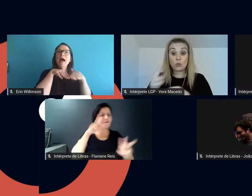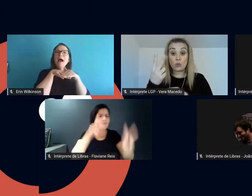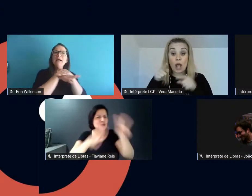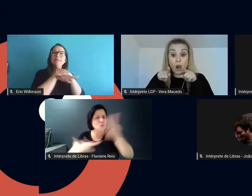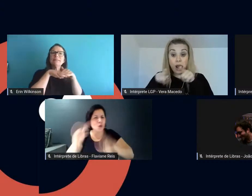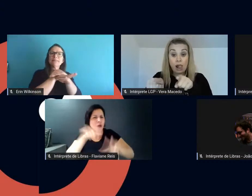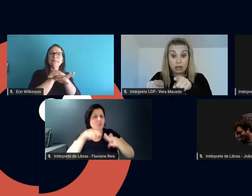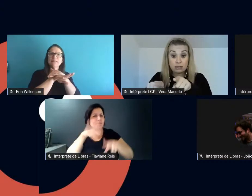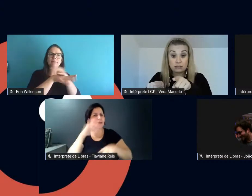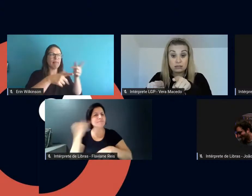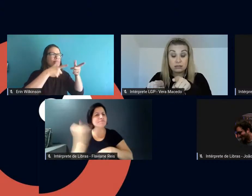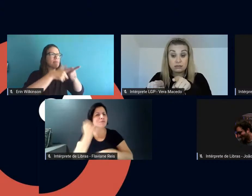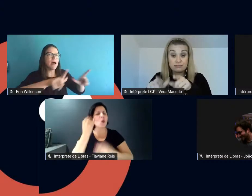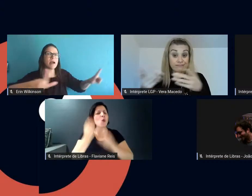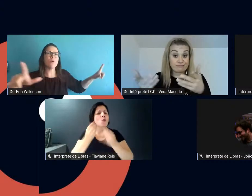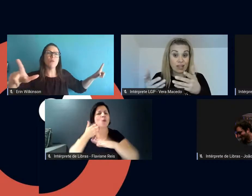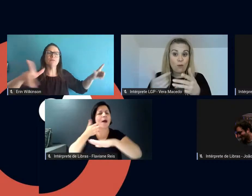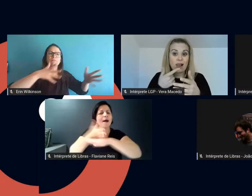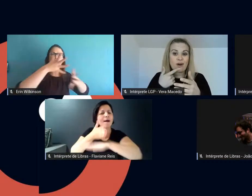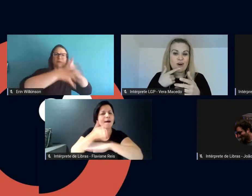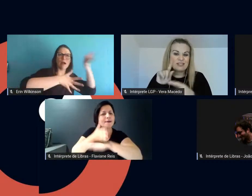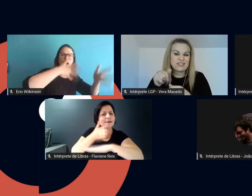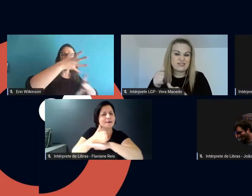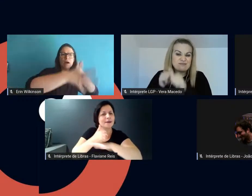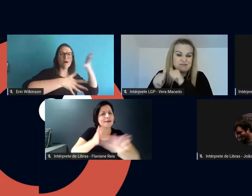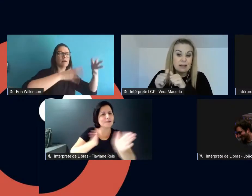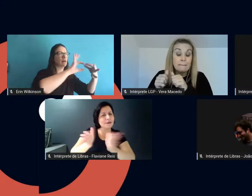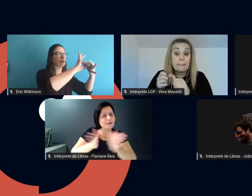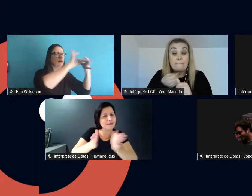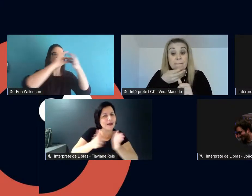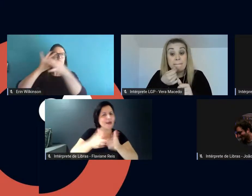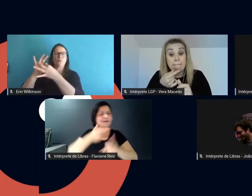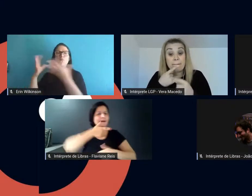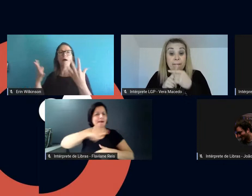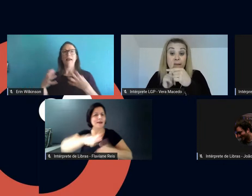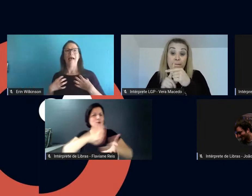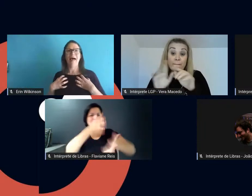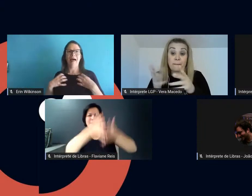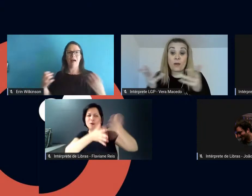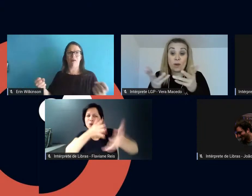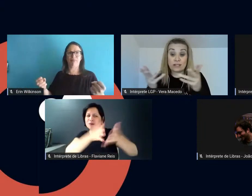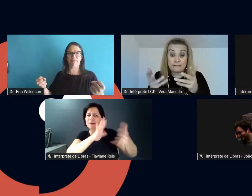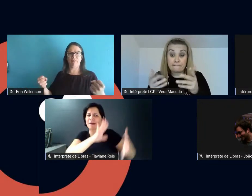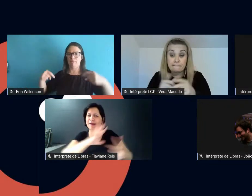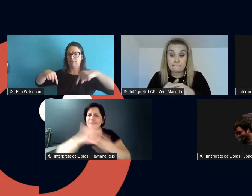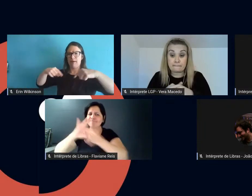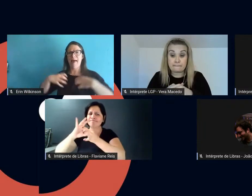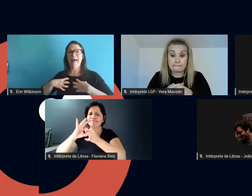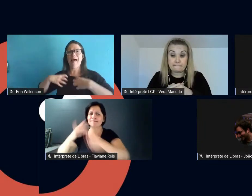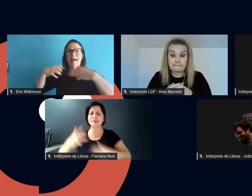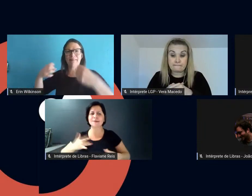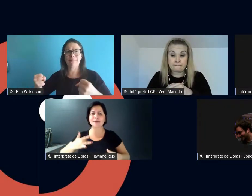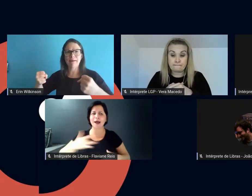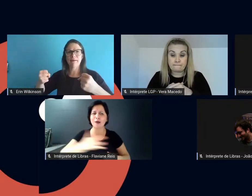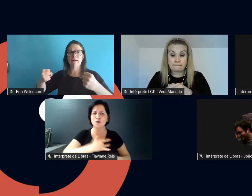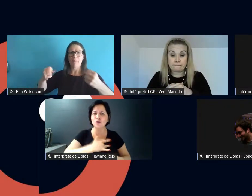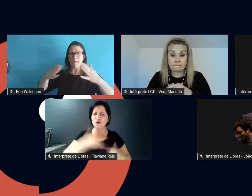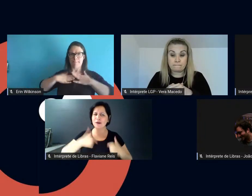Eh, fazendo uma retomada ainda dos benefícios de